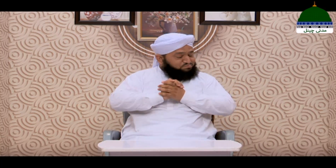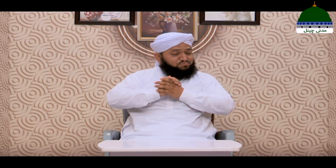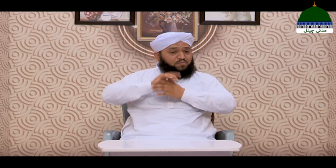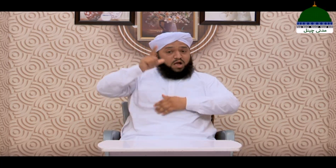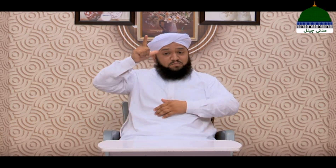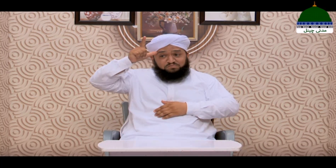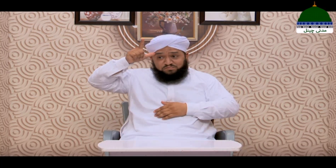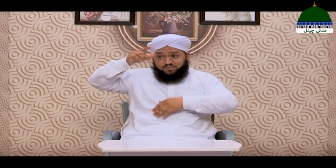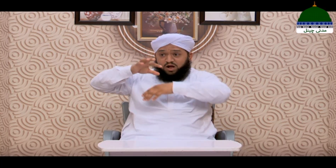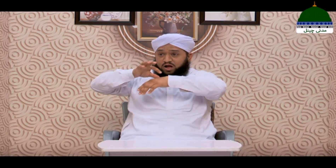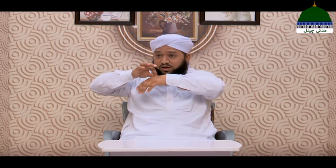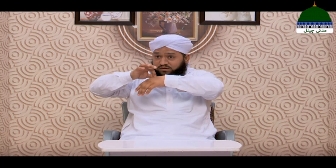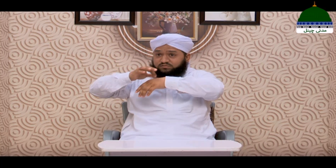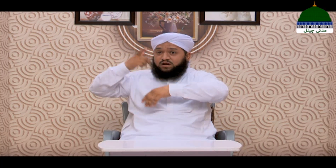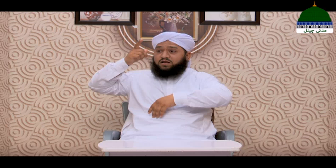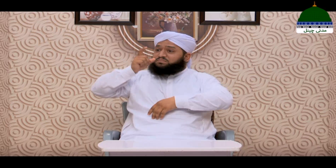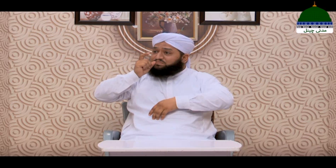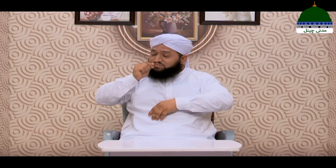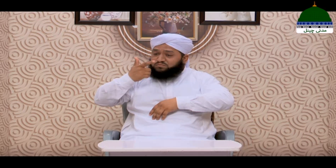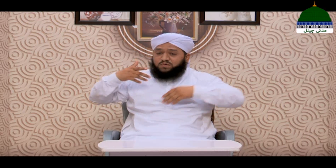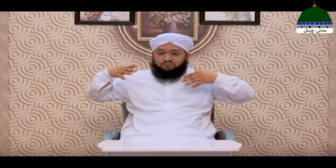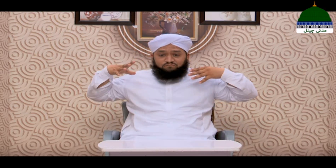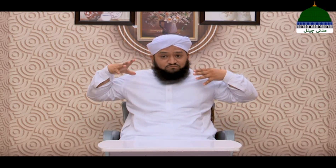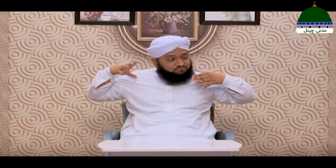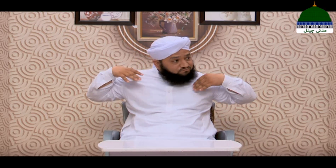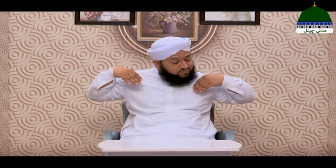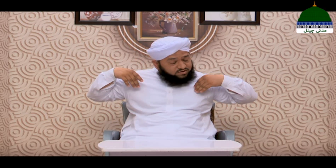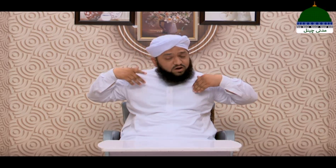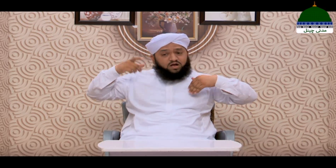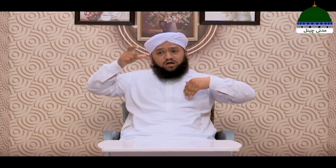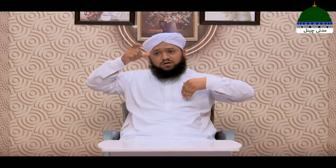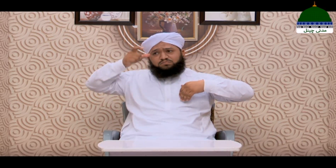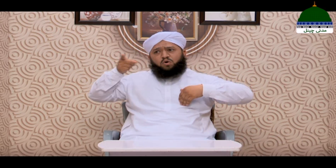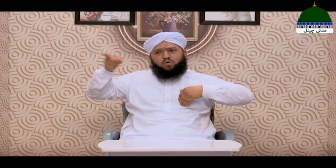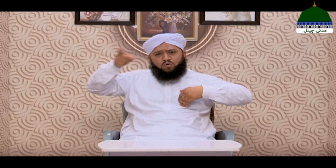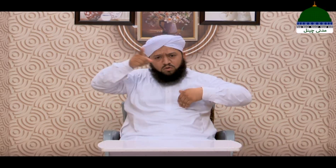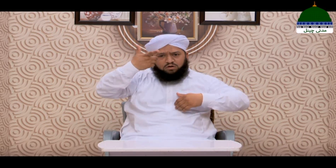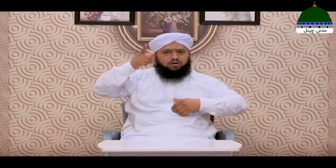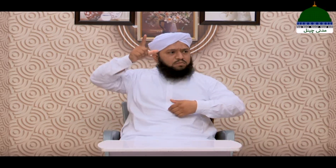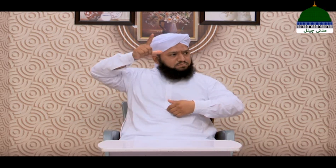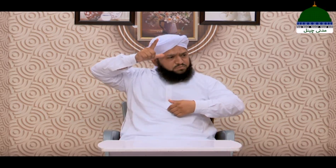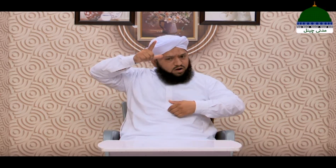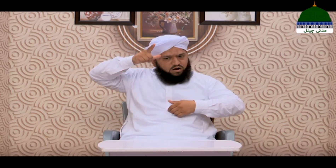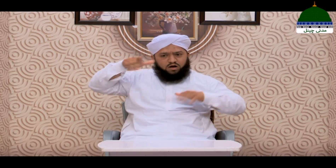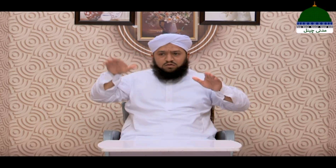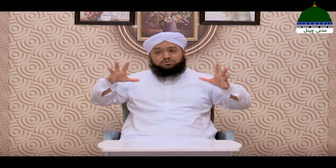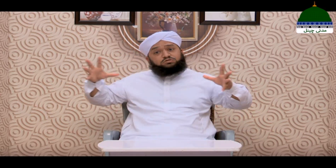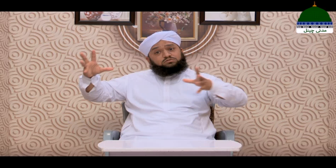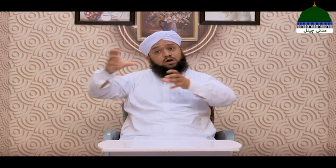جاندار مخلوق یعنی جن و انسان، ملائکہ یعنی فرشتے اور چرندوں پرندوں کے سامنے پیش کرو، اور